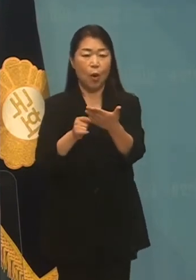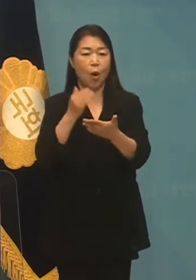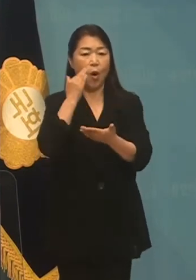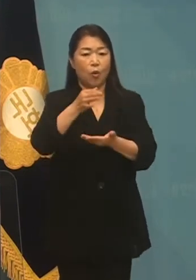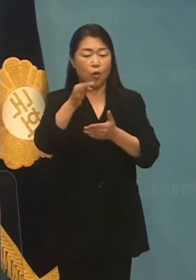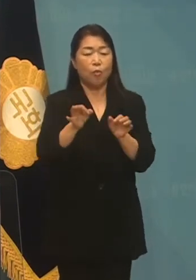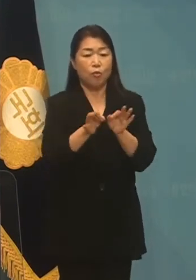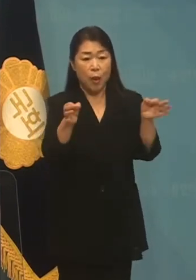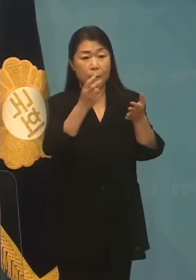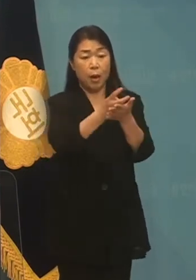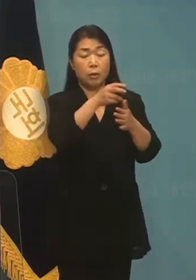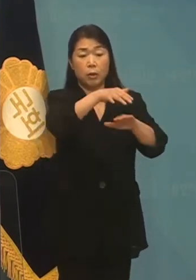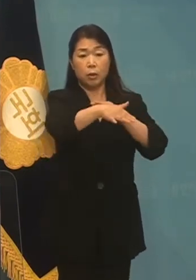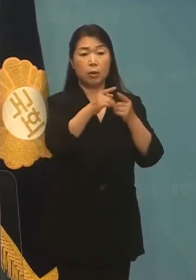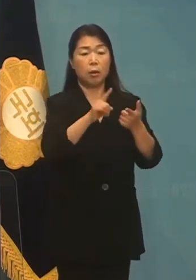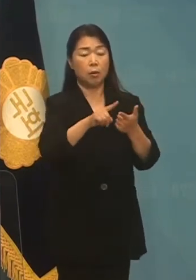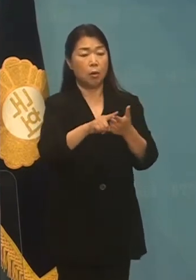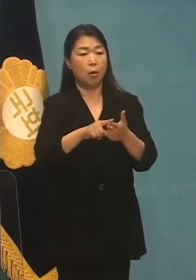방식 등에 대해